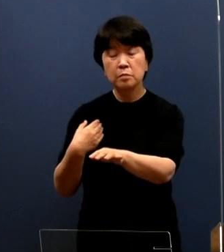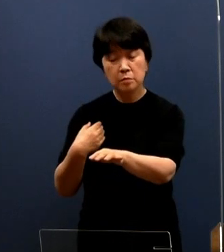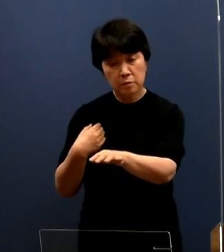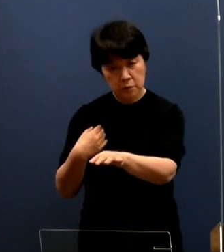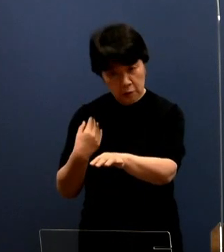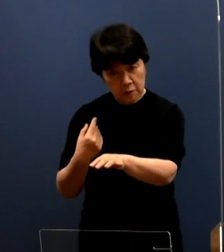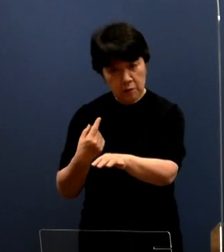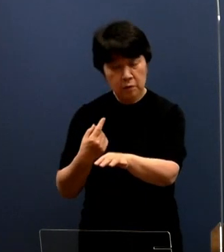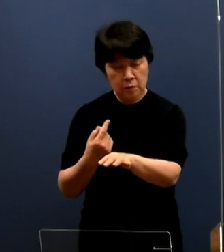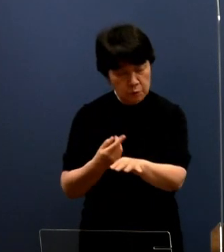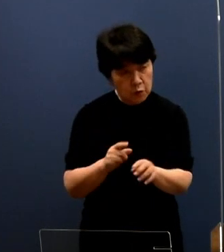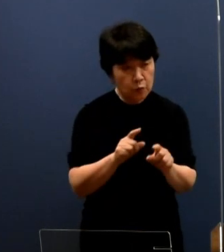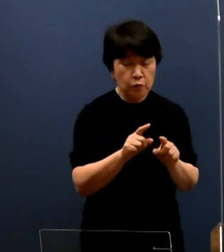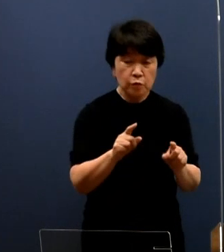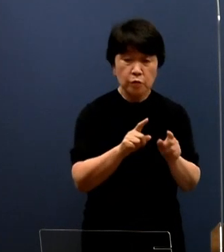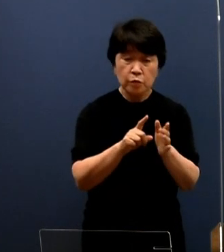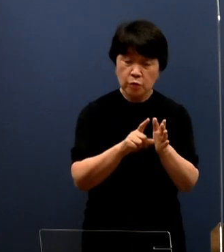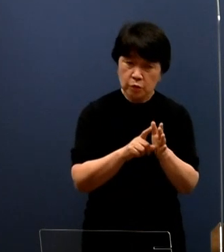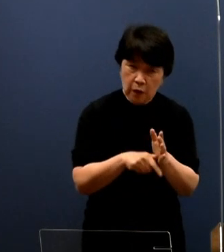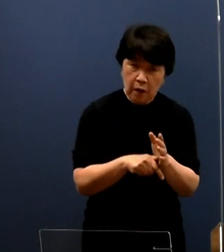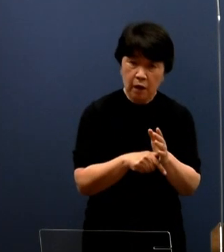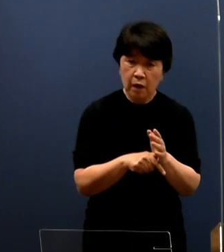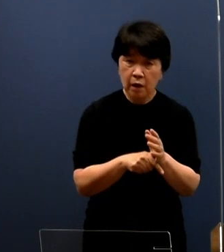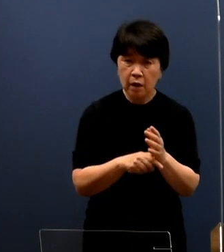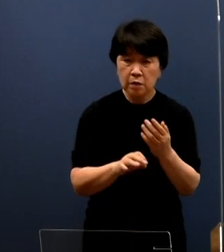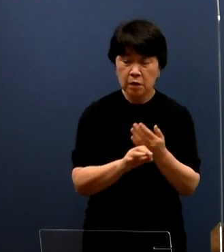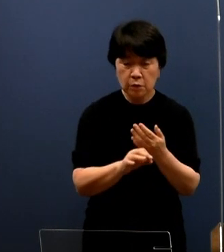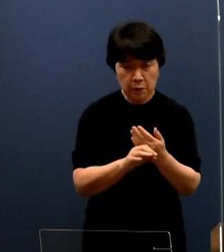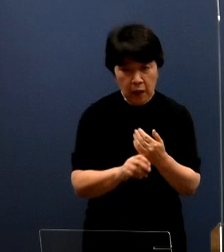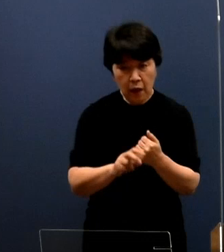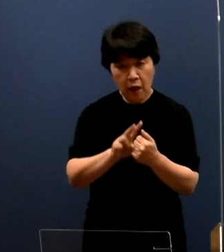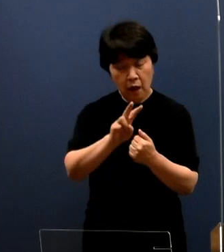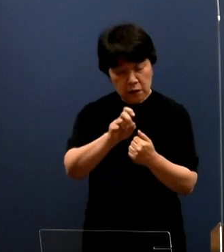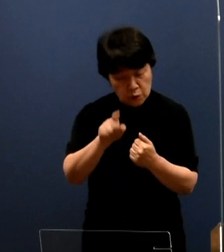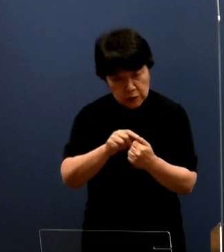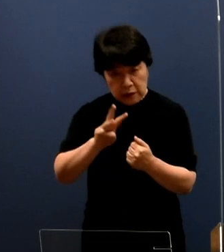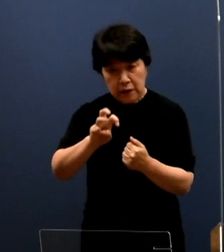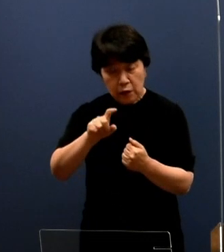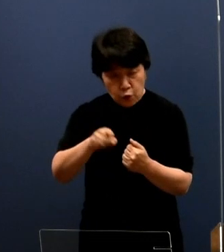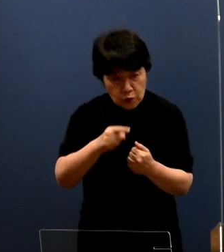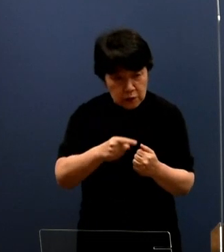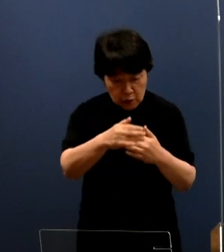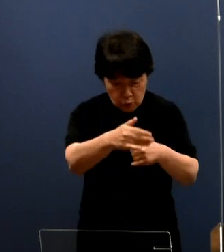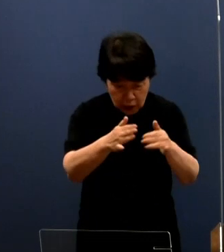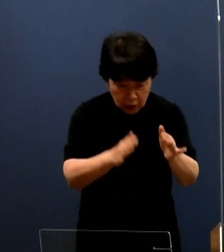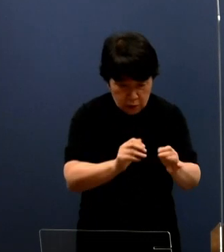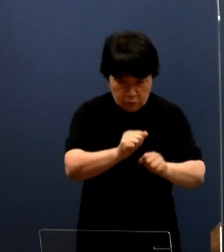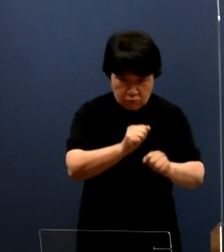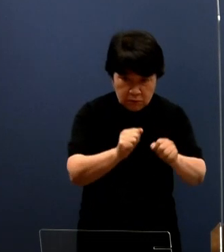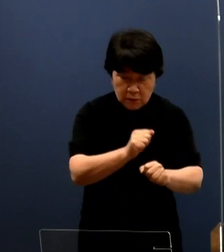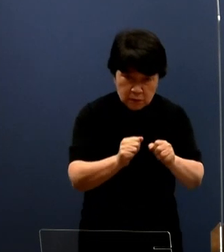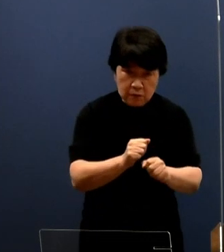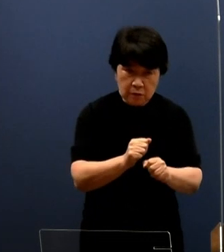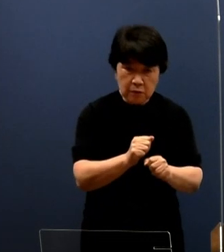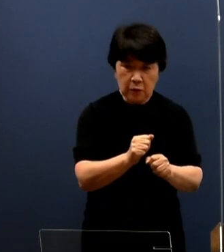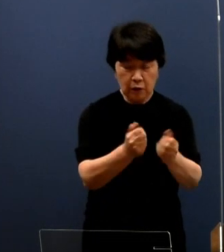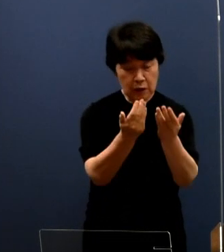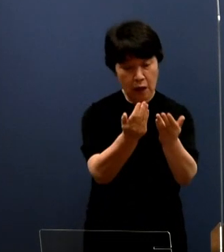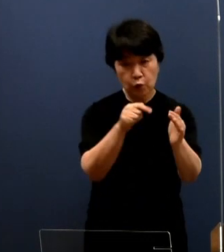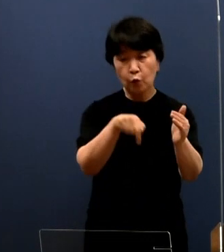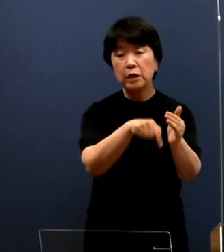ど、通常で考えればやっぱり50、いやその20人とか30人とかっていう単位でクラス行動をするっていう